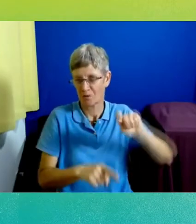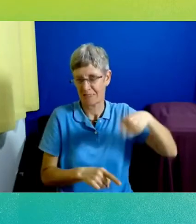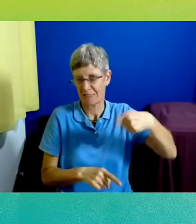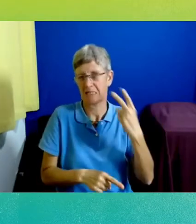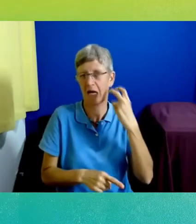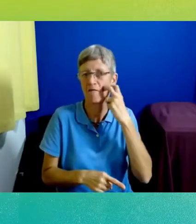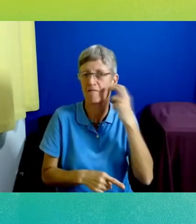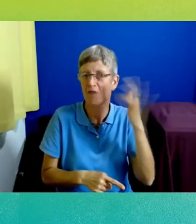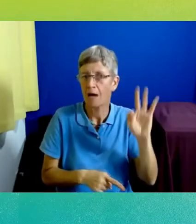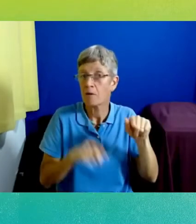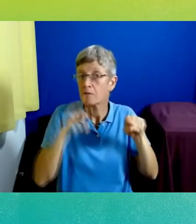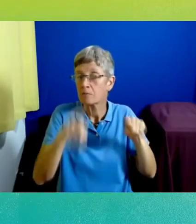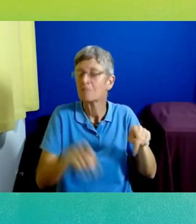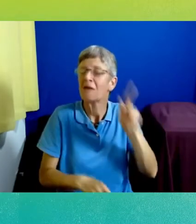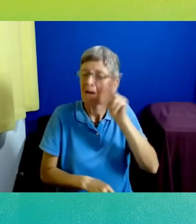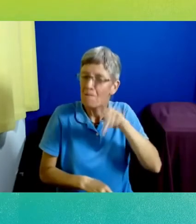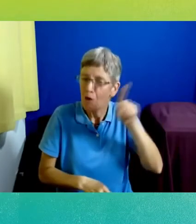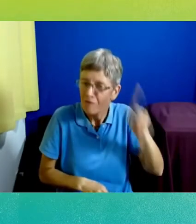e mostrar